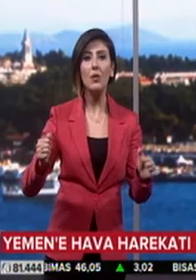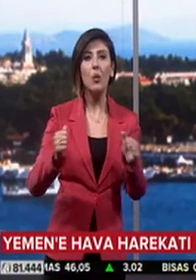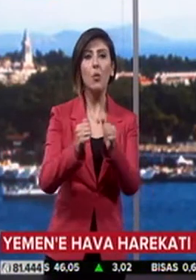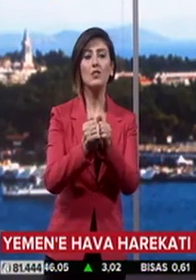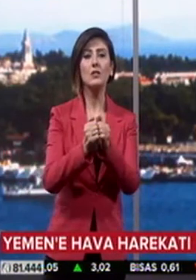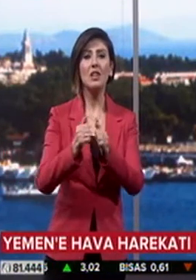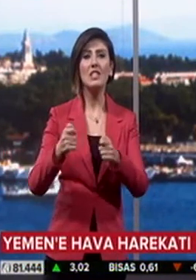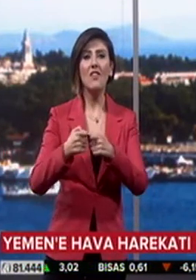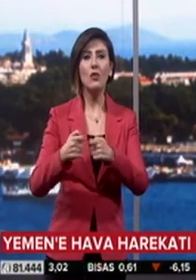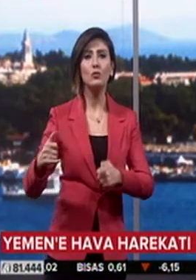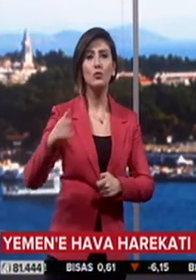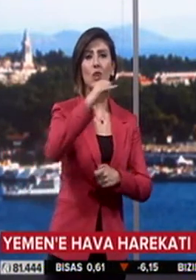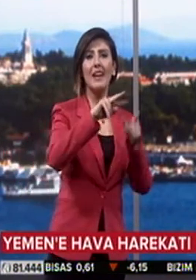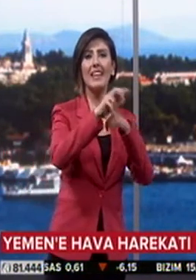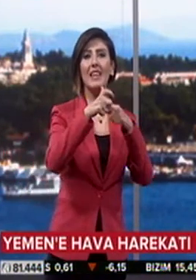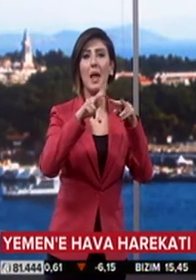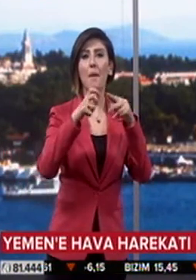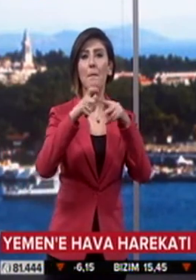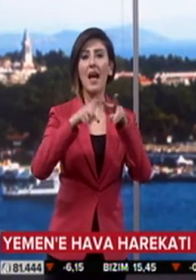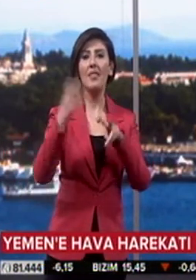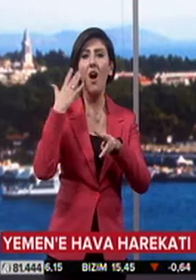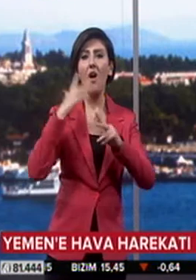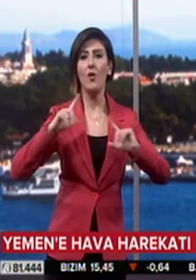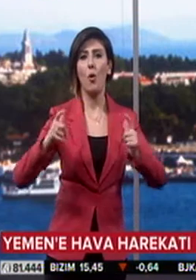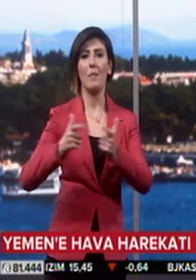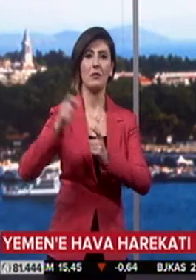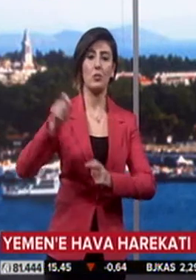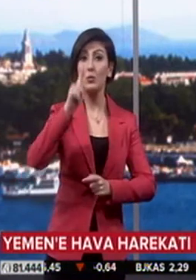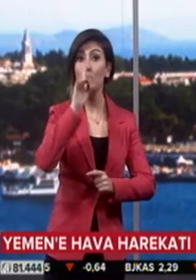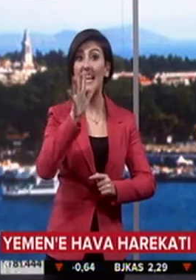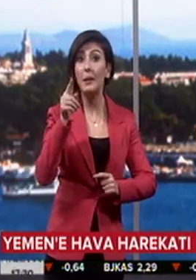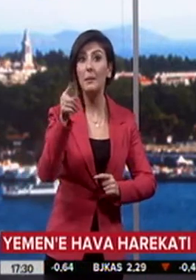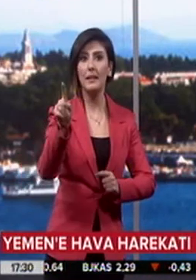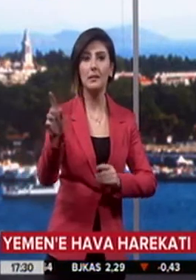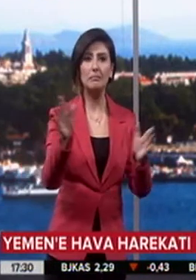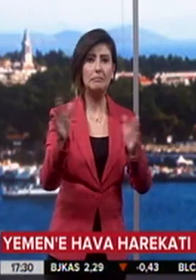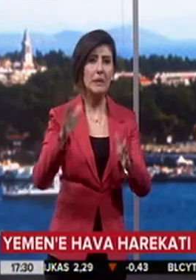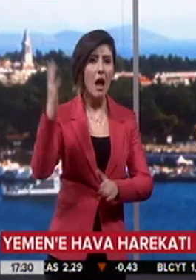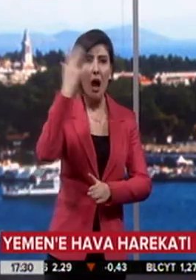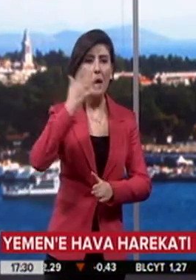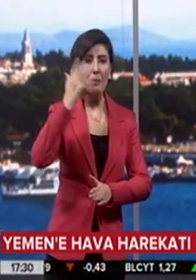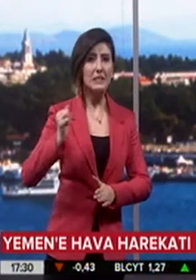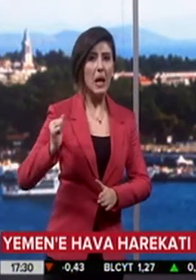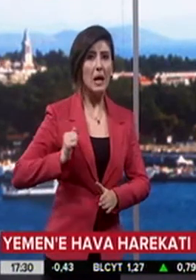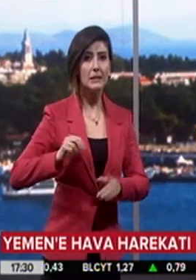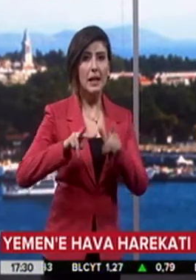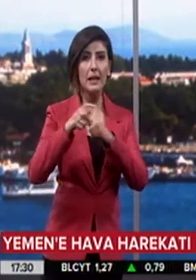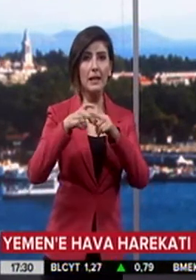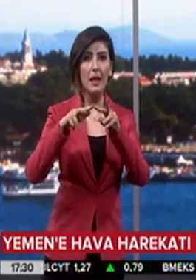savaş uçakları Yemen'e hava operasyonu düzenledi. 150 bin dolayında Suudi Arabistan askeri de Yemen sınırında muhtemel bir